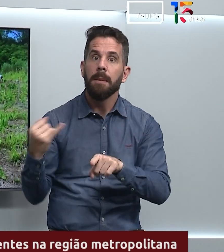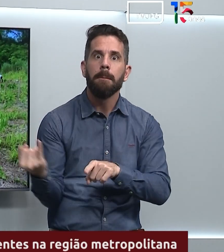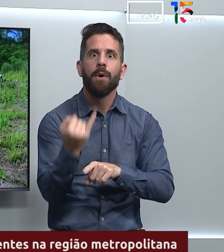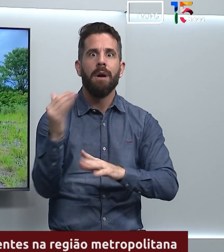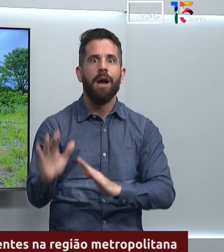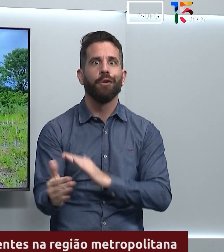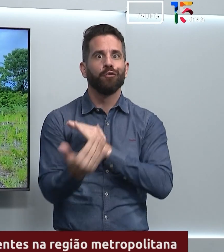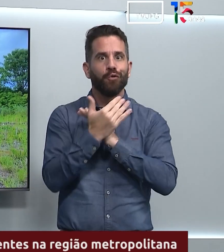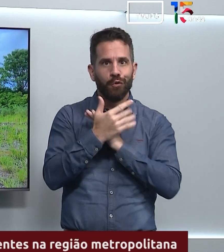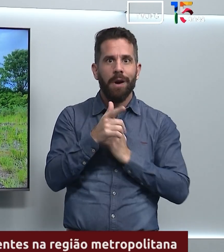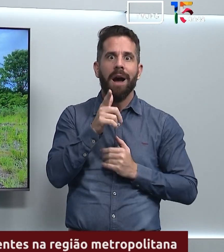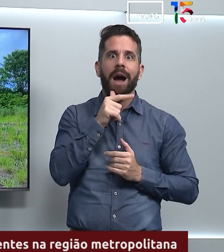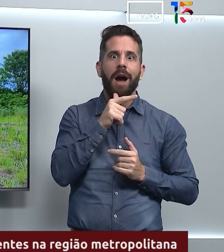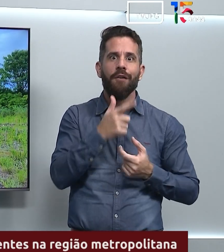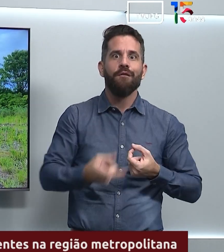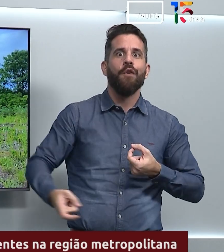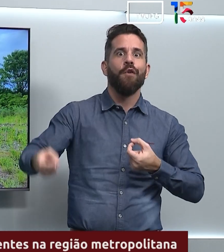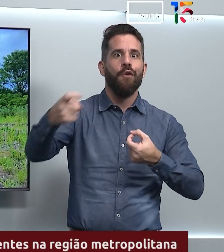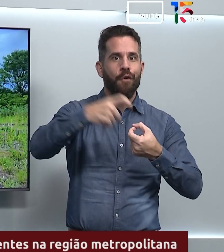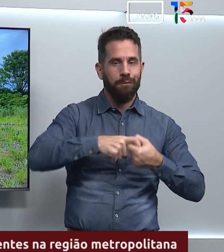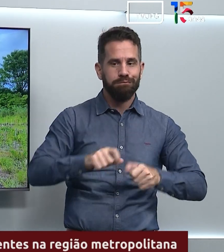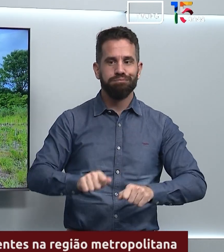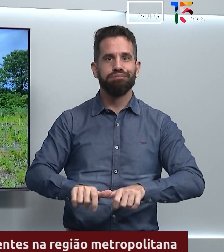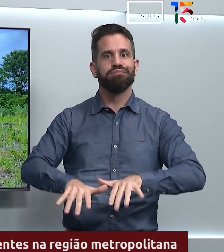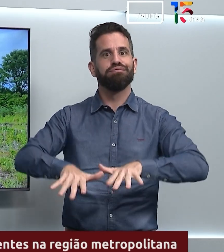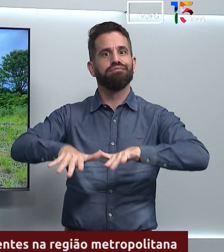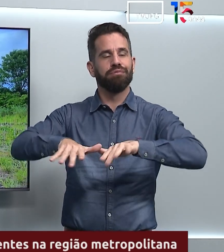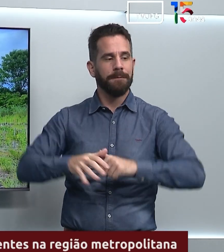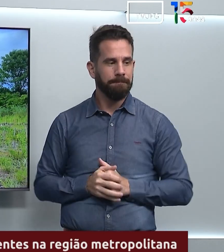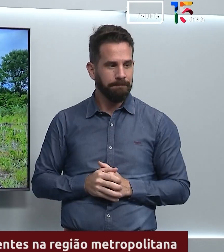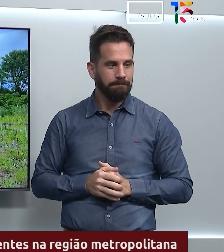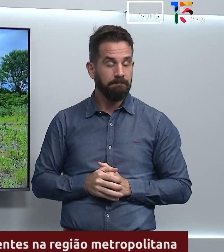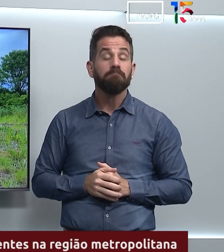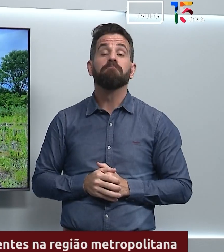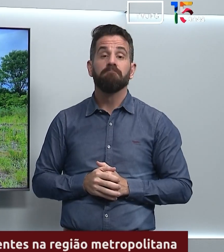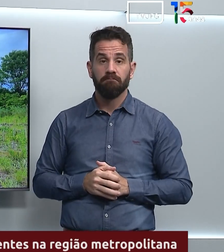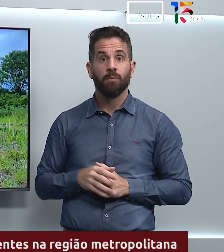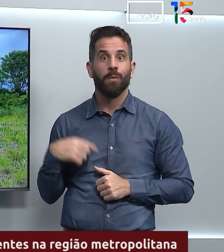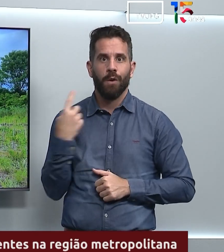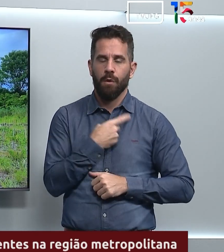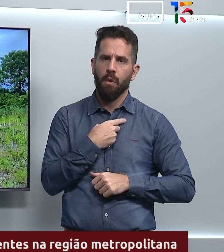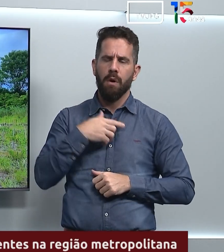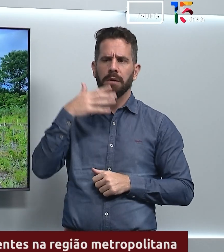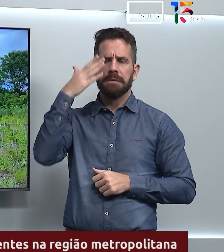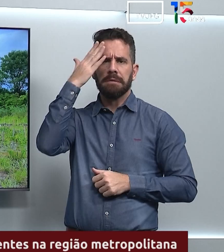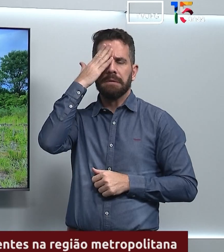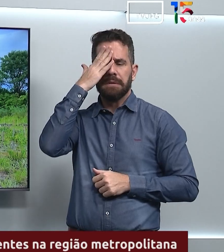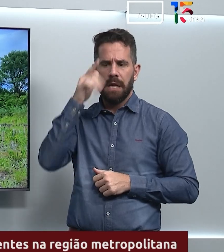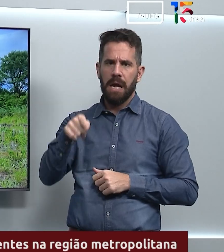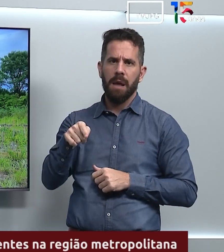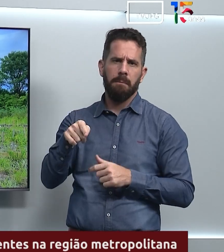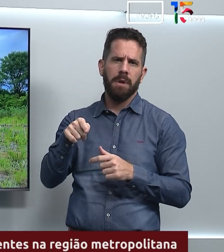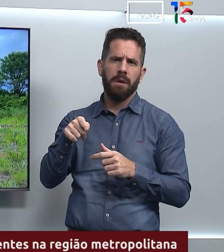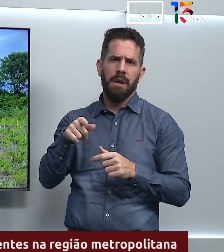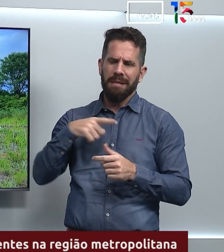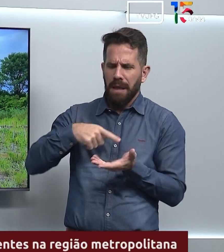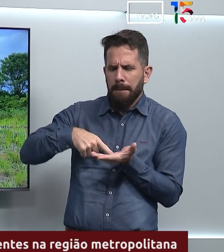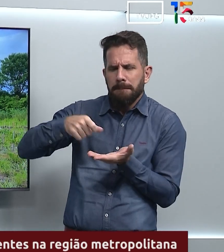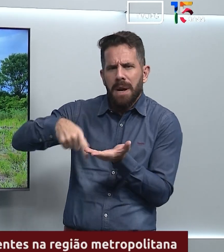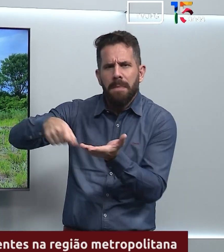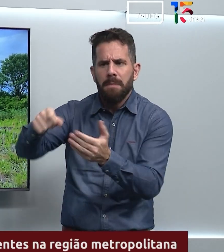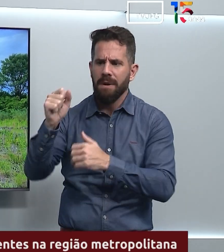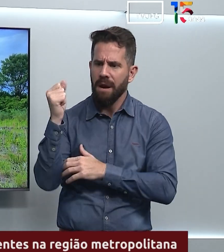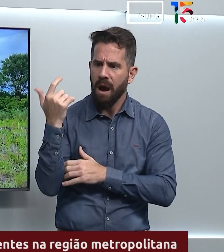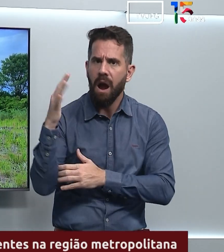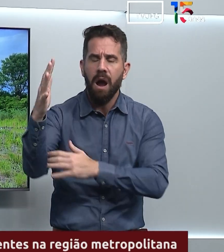cerrado. A ideia do nome plantadores de água é porque a gente entende que a árvore ela está intimamente ligada com o